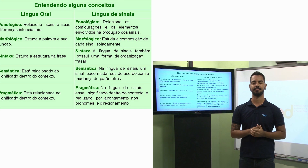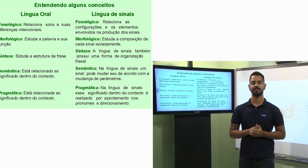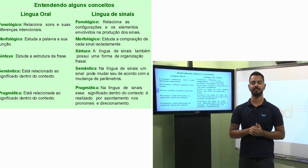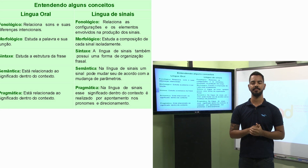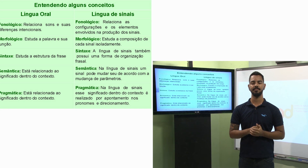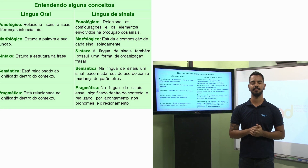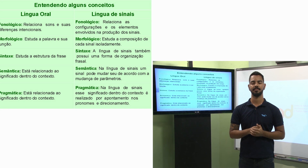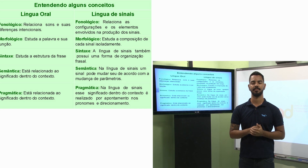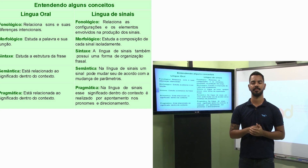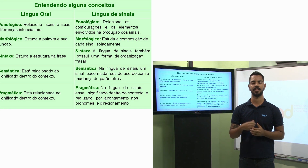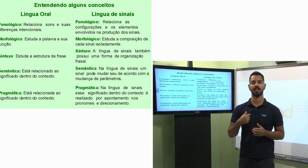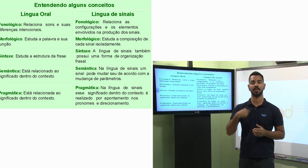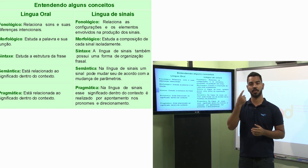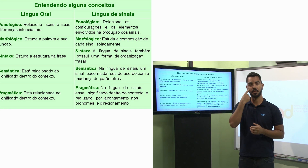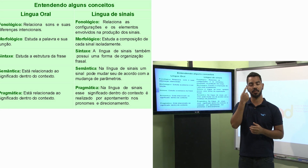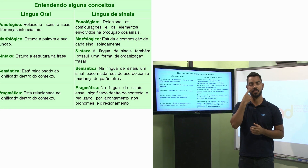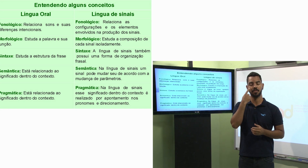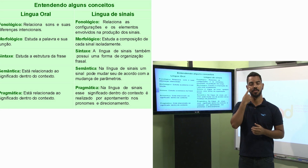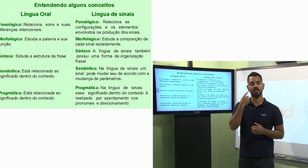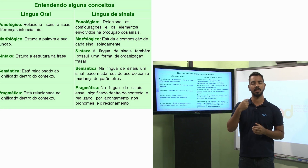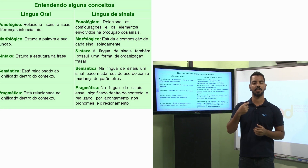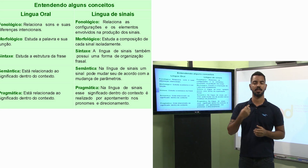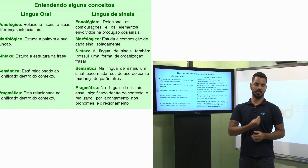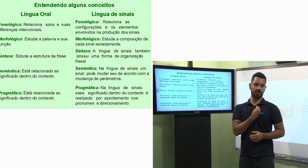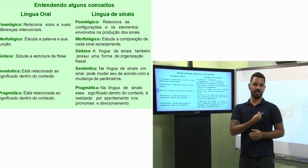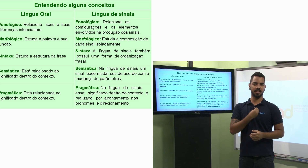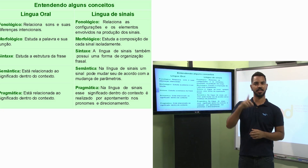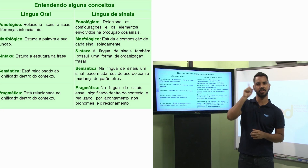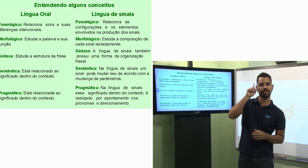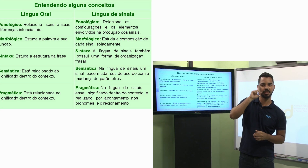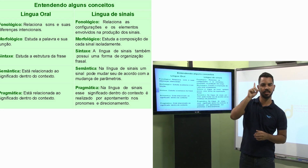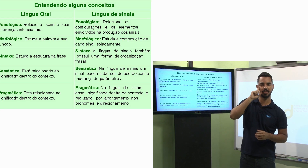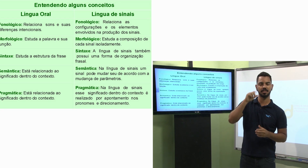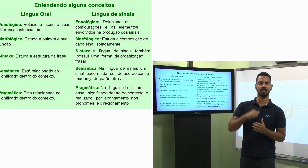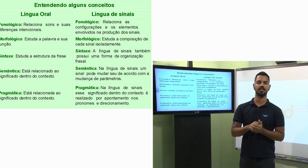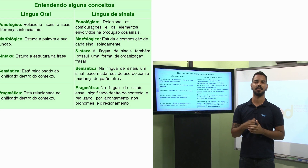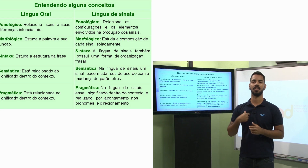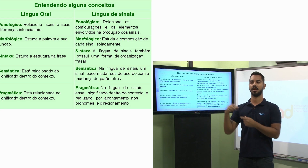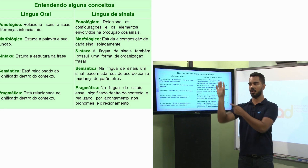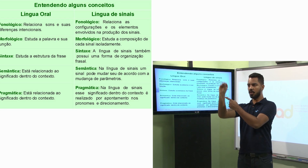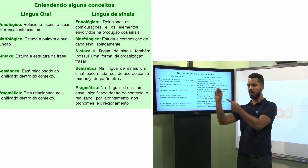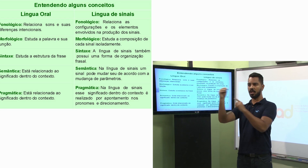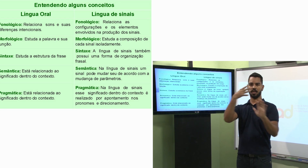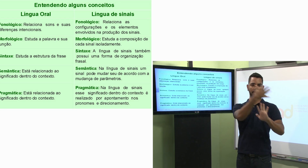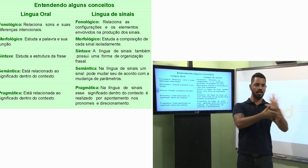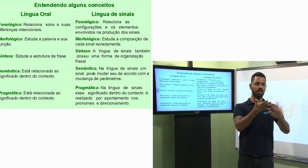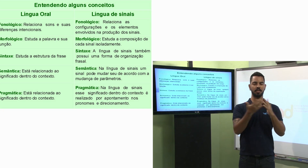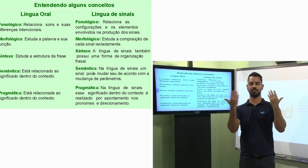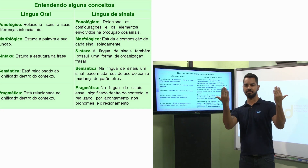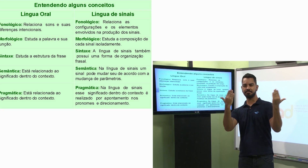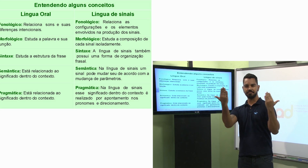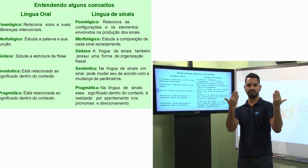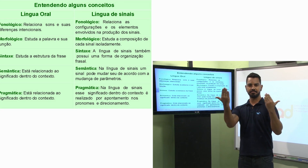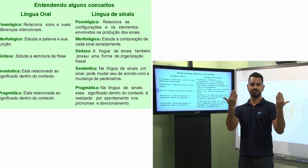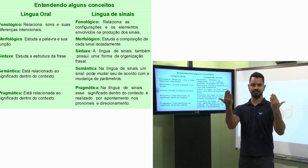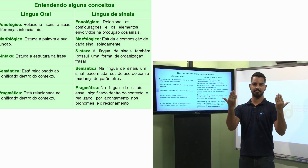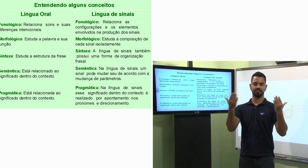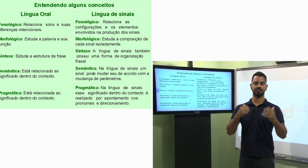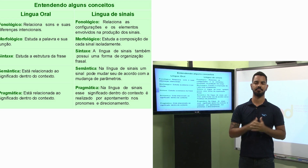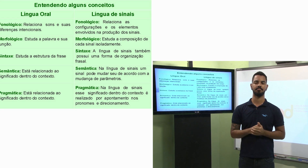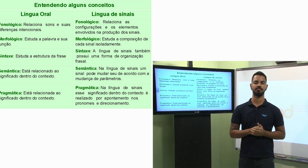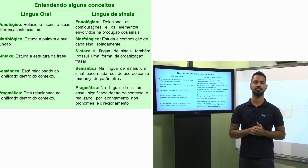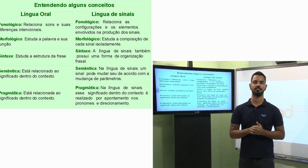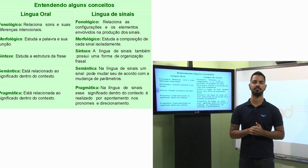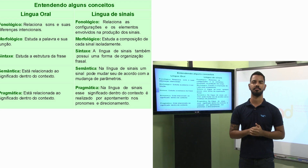se aplicam nas línguas de sinais, fazendo analogia com as línguas orais e as línguas de sinais, ok? Então, vamos verificar essa